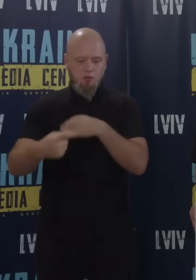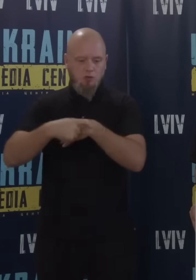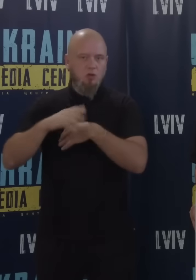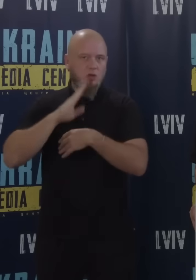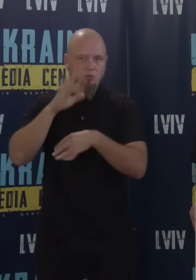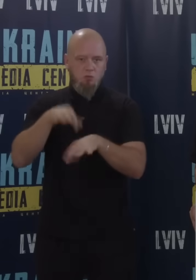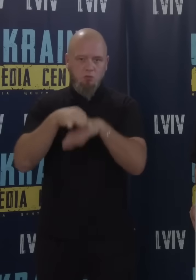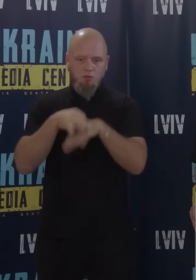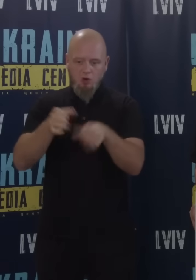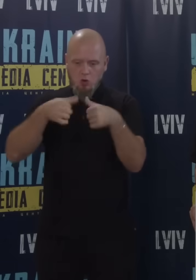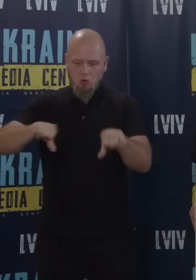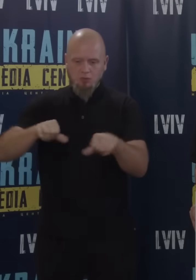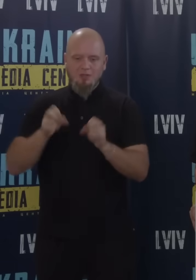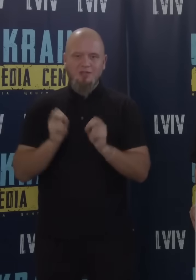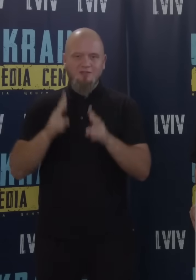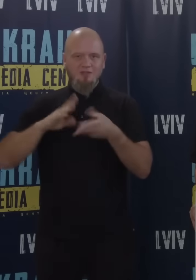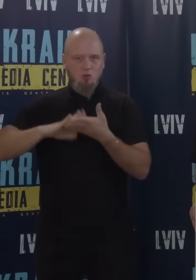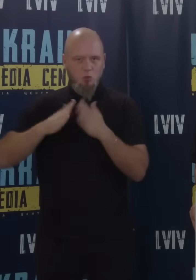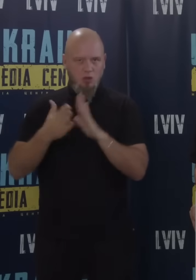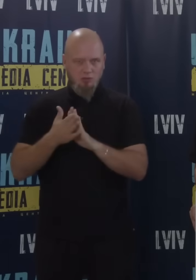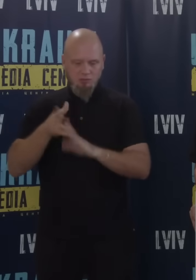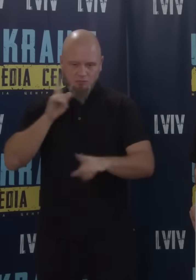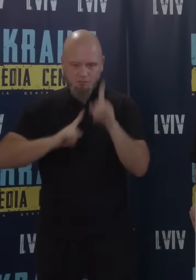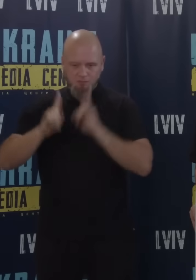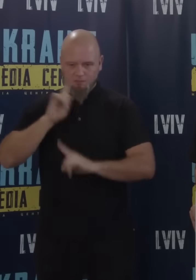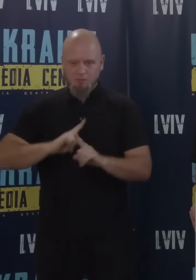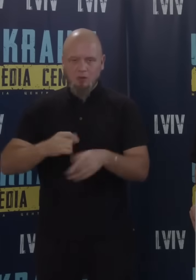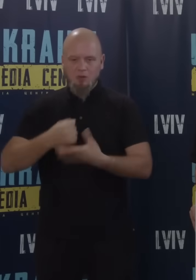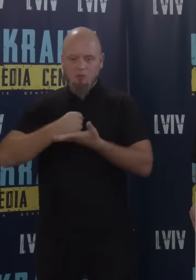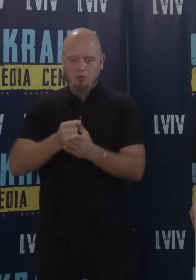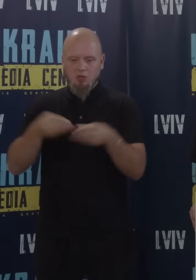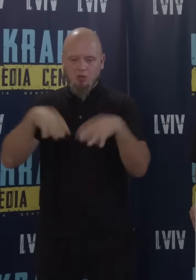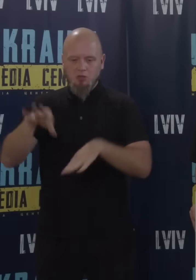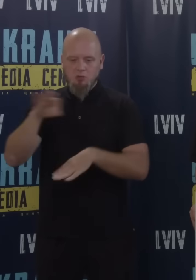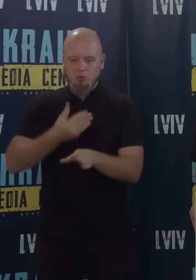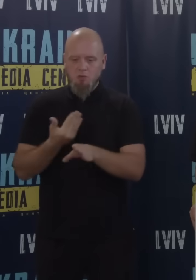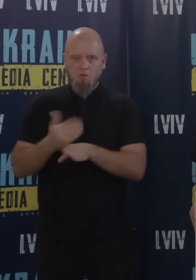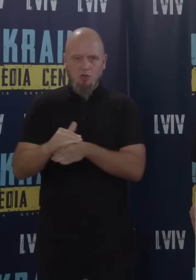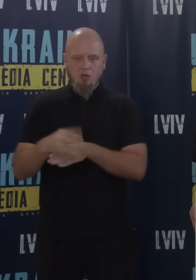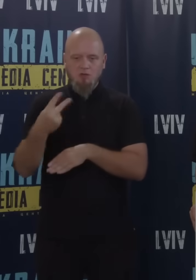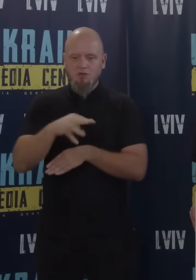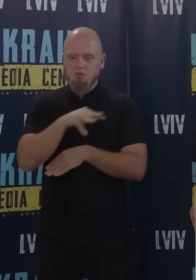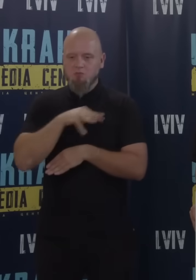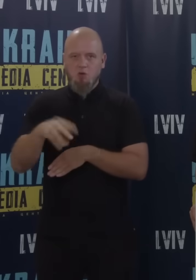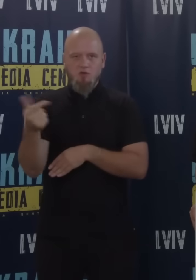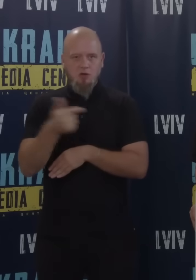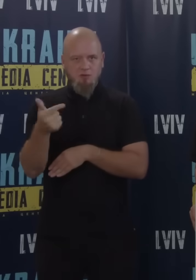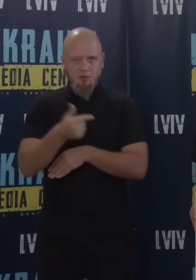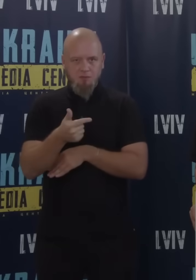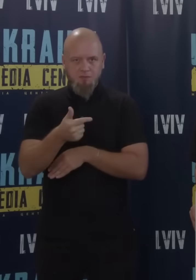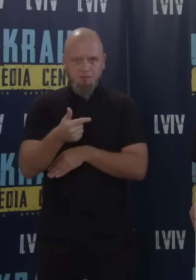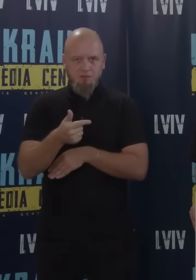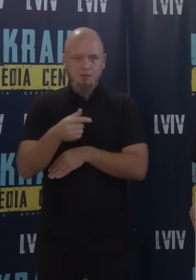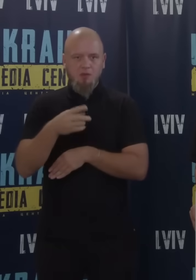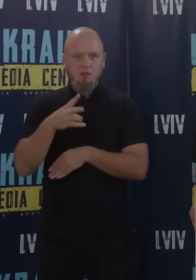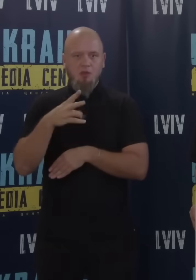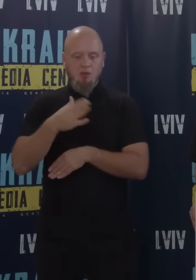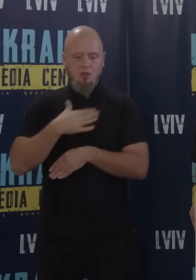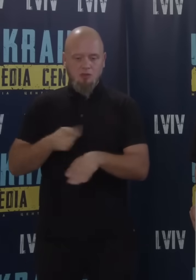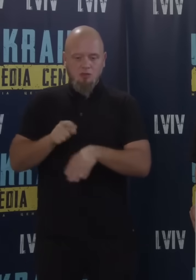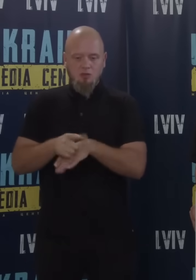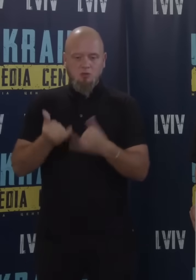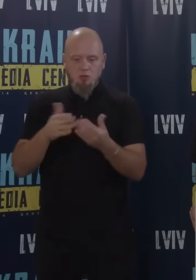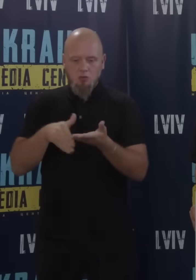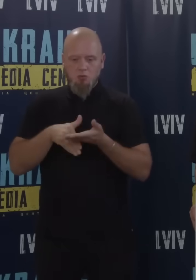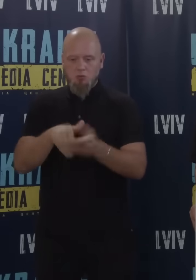годині ранку провели комісію по надзвичайних ситуацій, прийняли рішення про виділення 20 мільйонів гривень. Наша задача